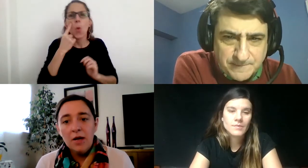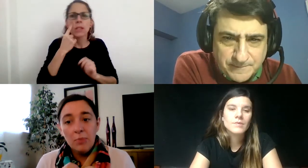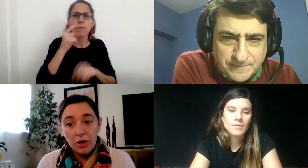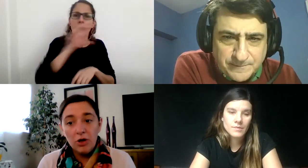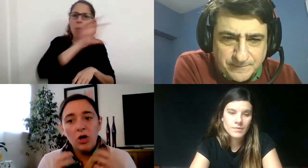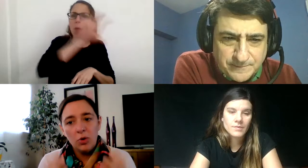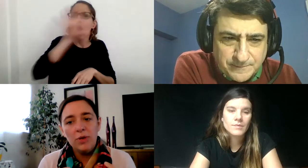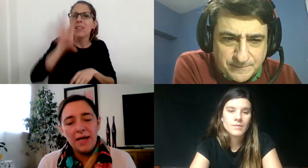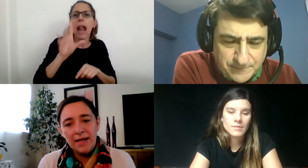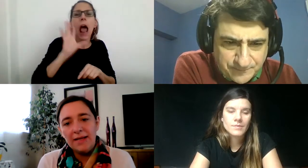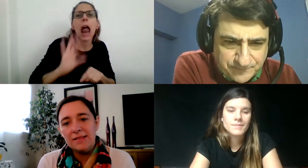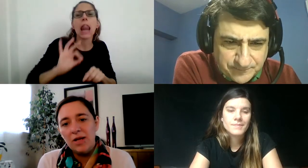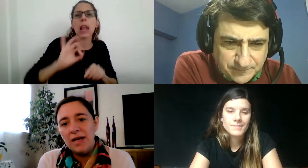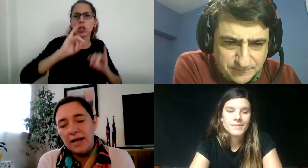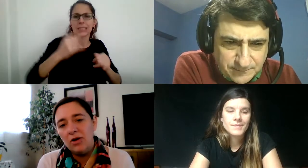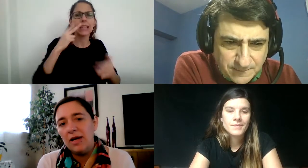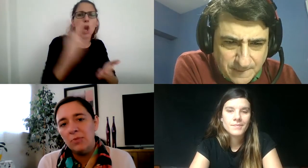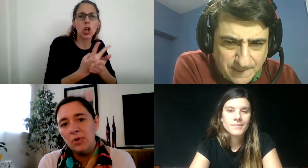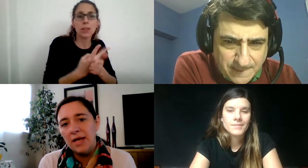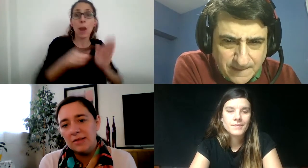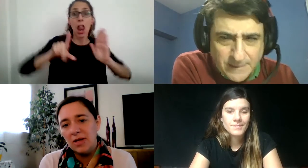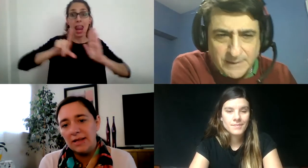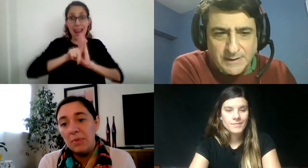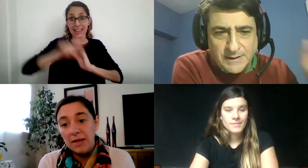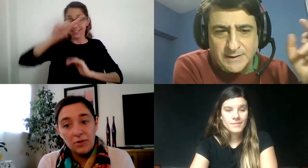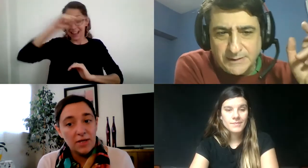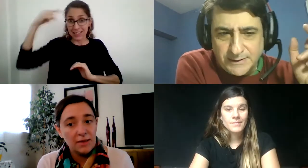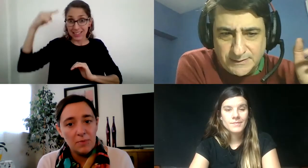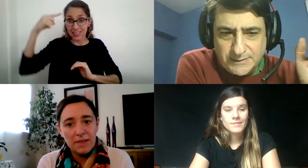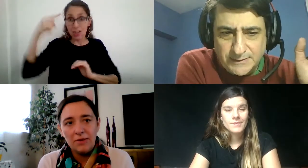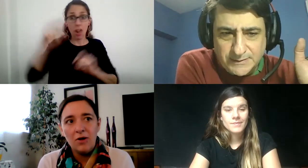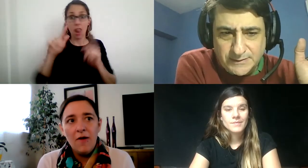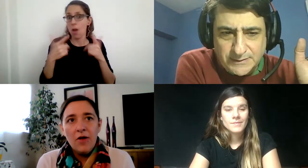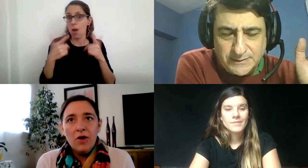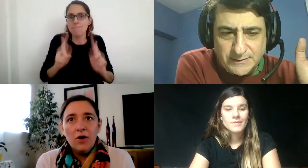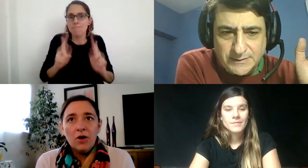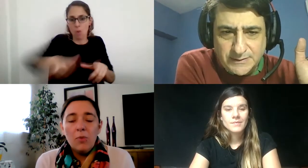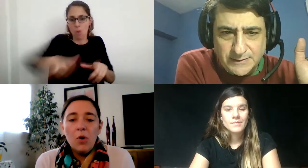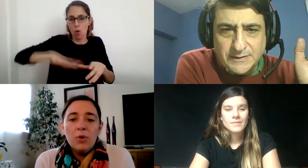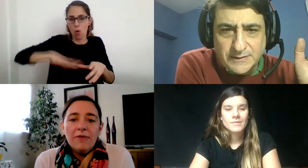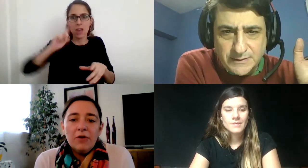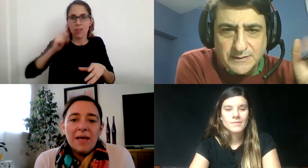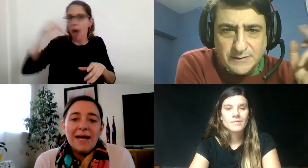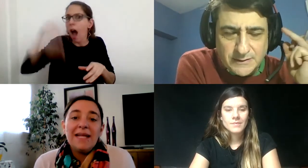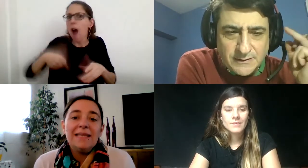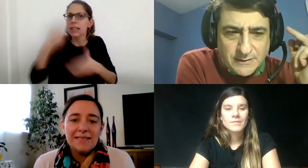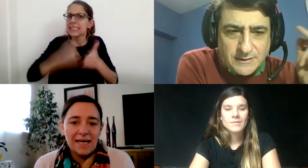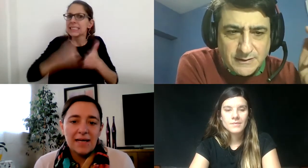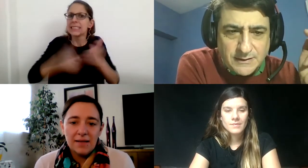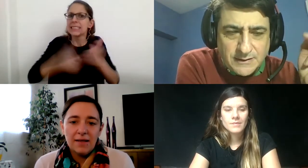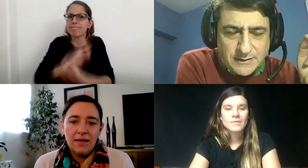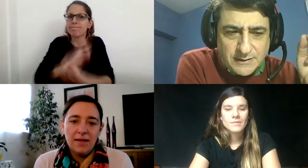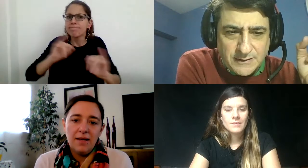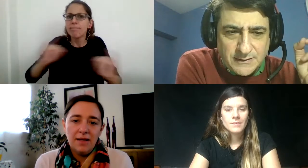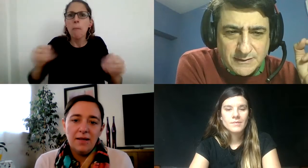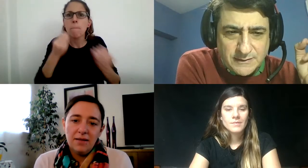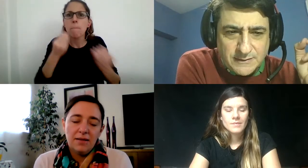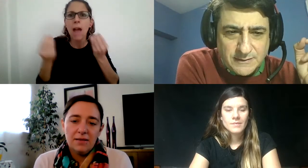reconocen, pero no una ley nacional, que es lo que la comunidad sorda está pidiendo en este momento, como una forma de garantizar